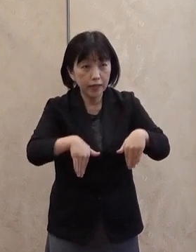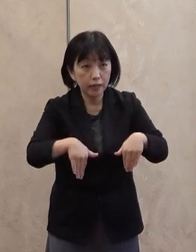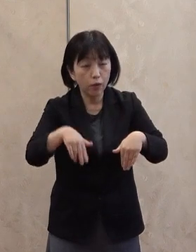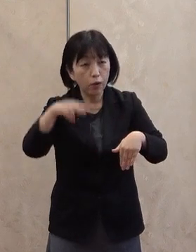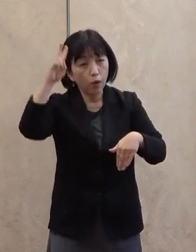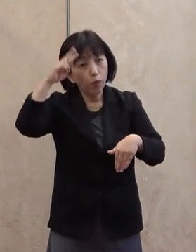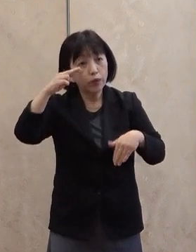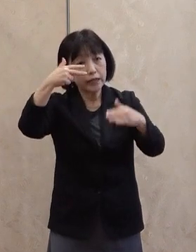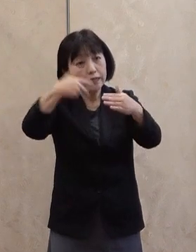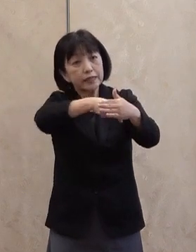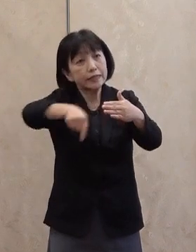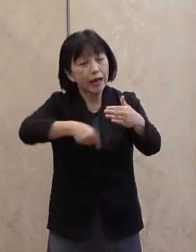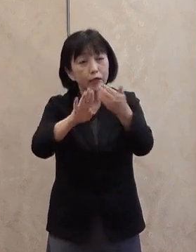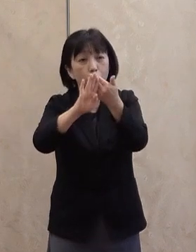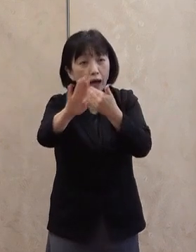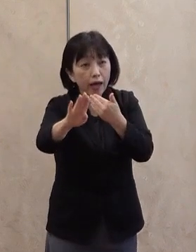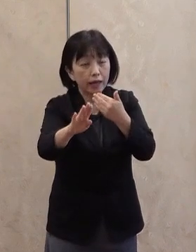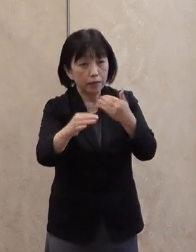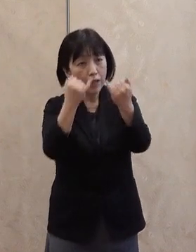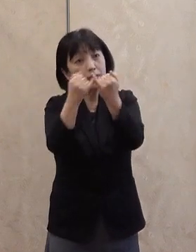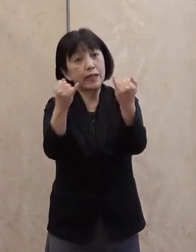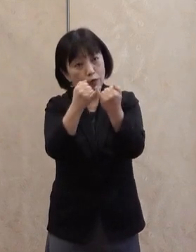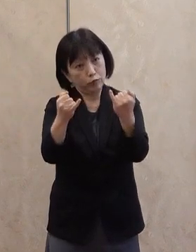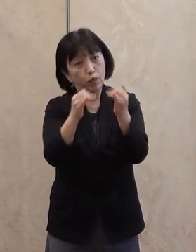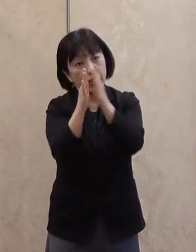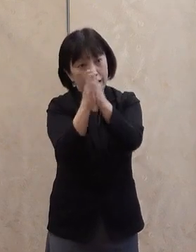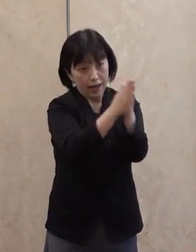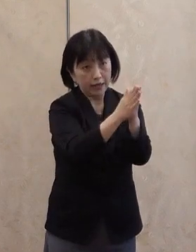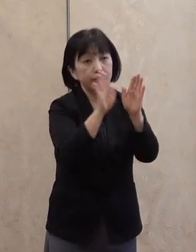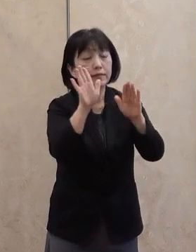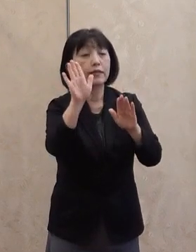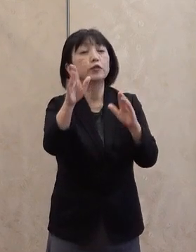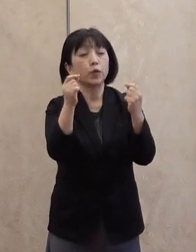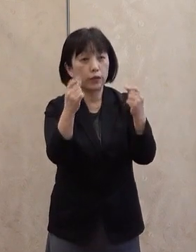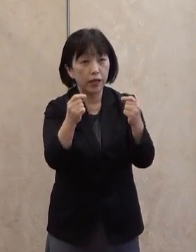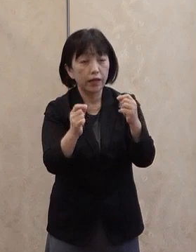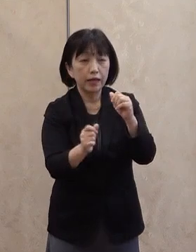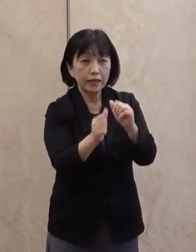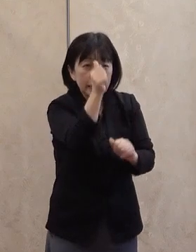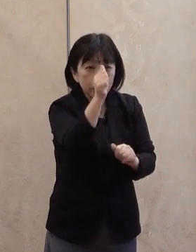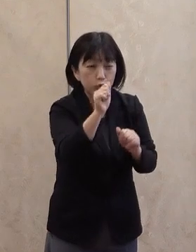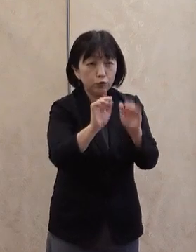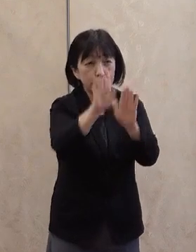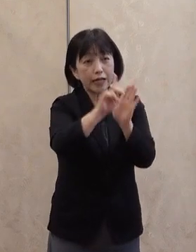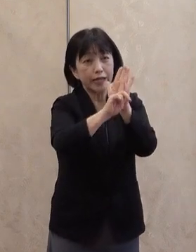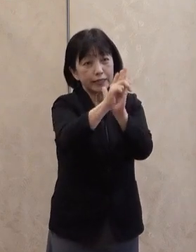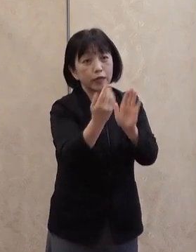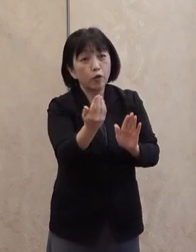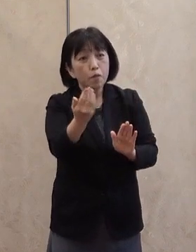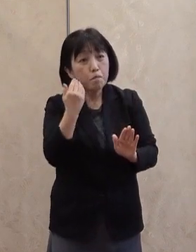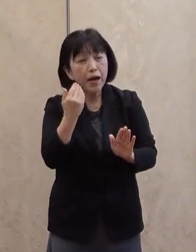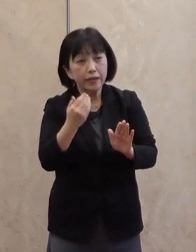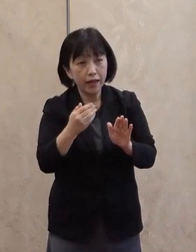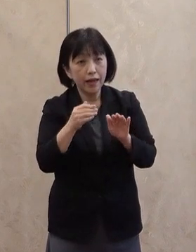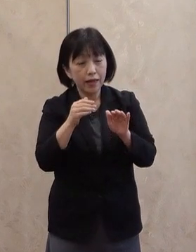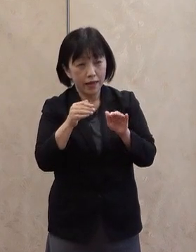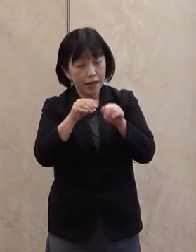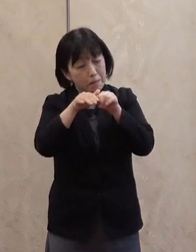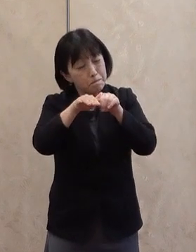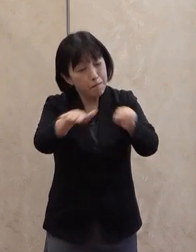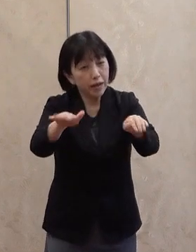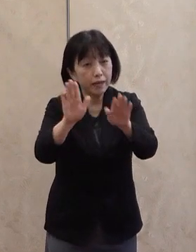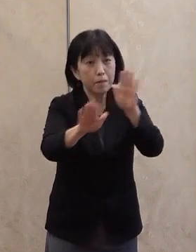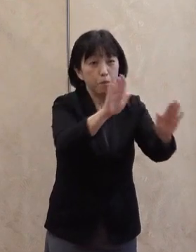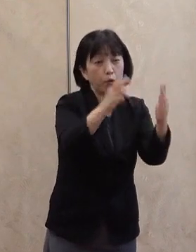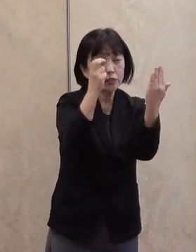似たものになっております。でそこで緊急事態宣言の手前の今マンボウを徹底するということですけれども、マンボウのエリアを